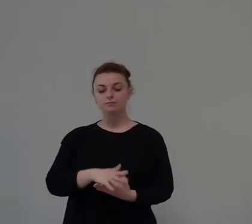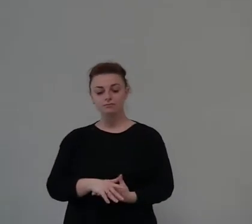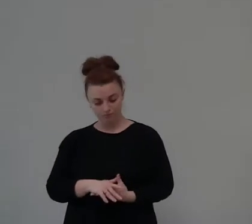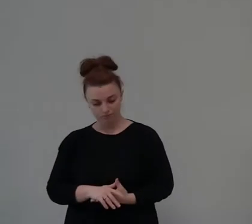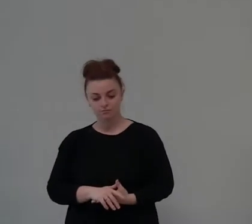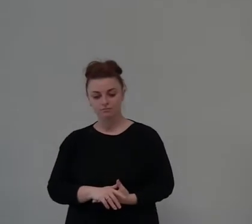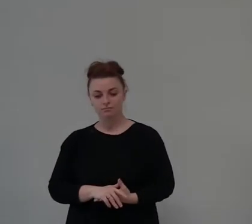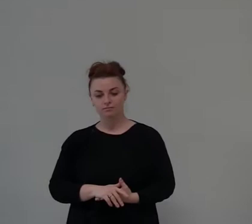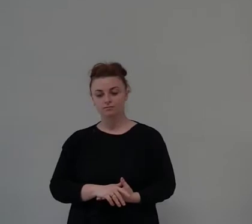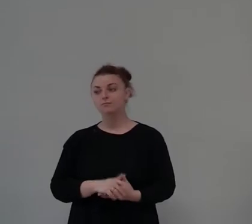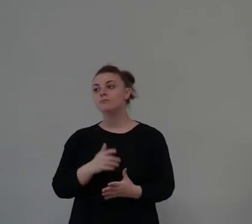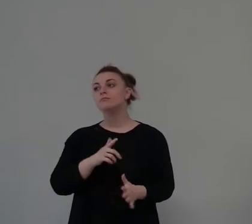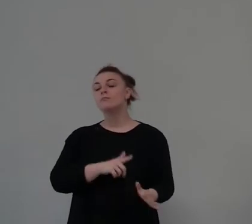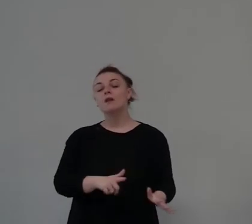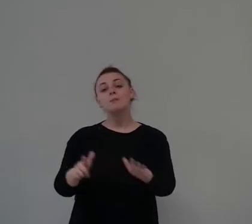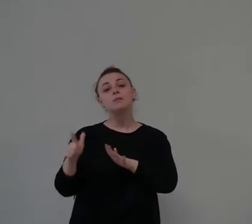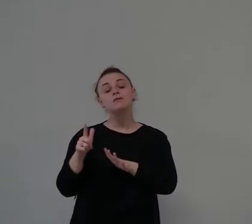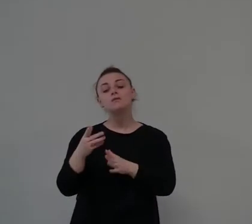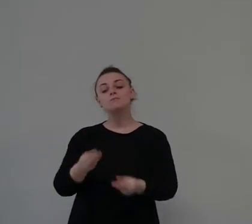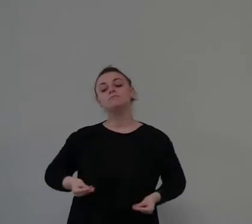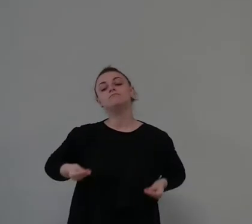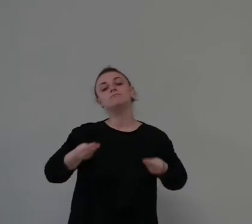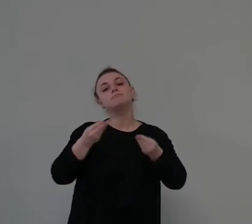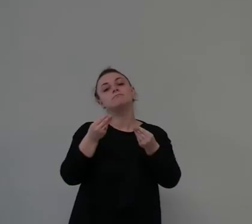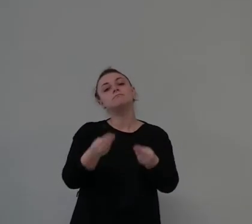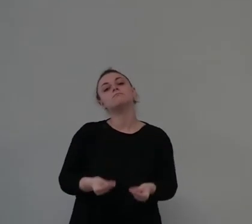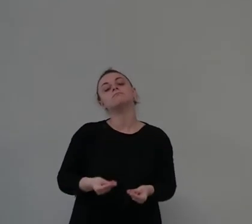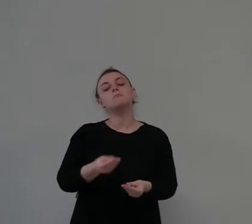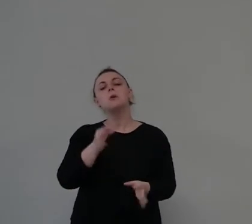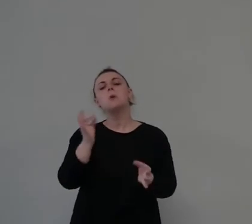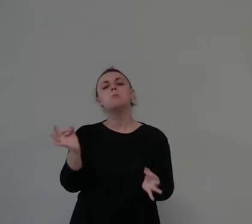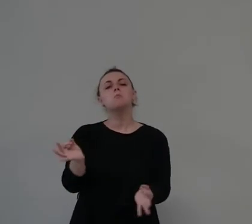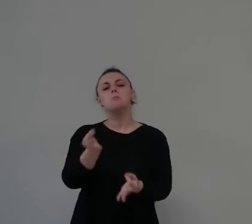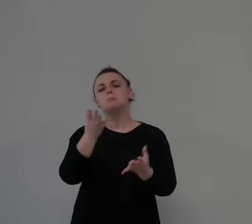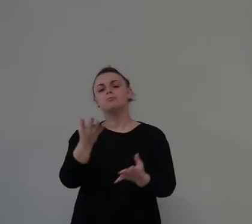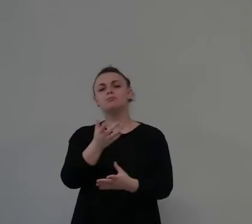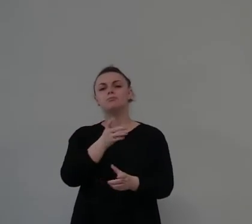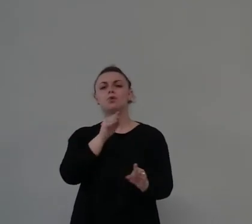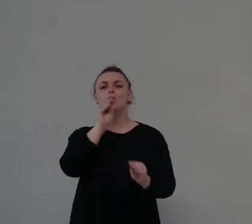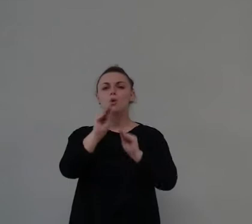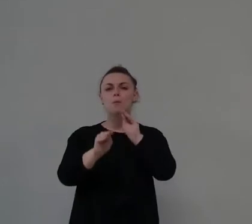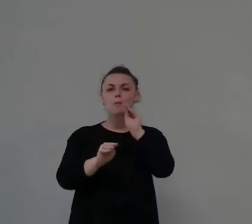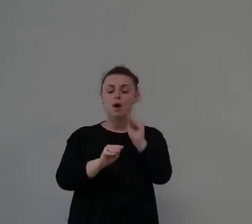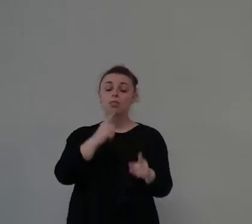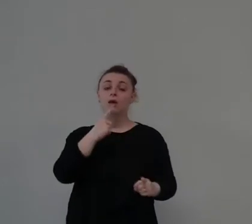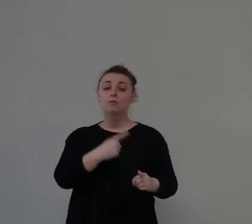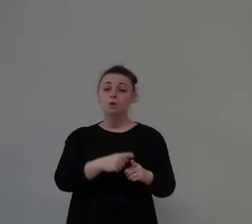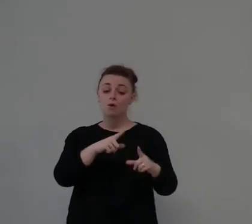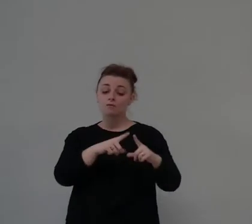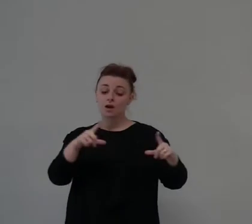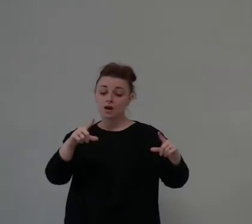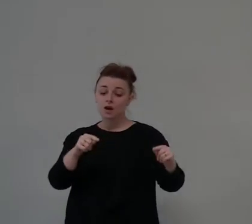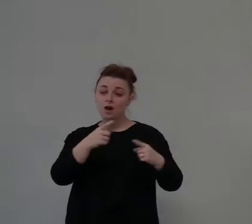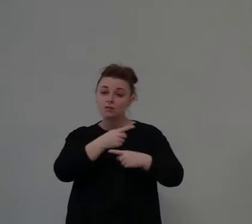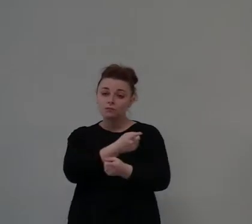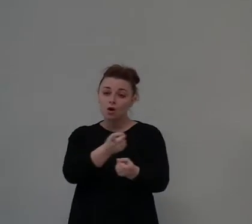con qualche domanda due settimane fa e con dei versetti. Vi avevo lasciato con i versetti da riflettere e